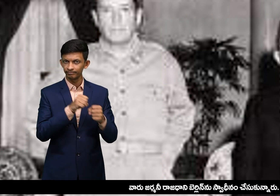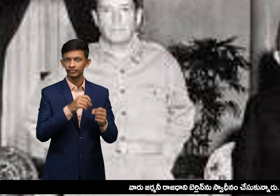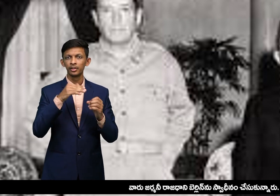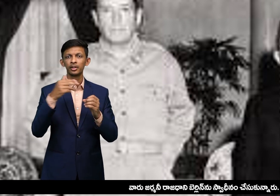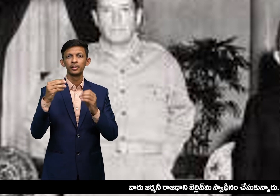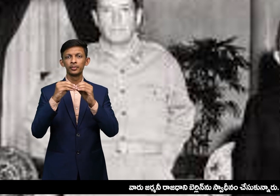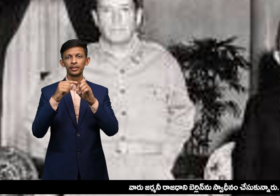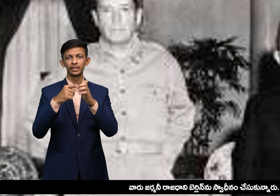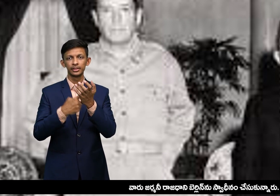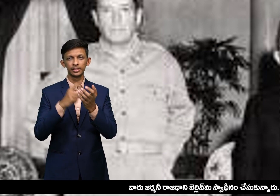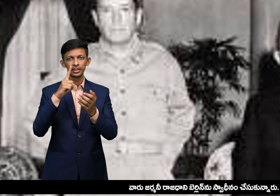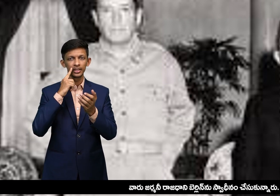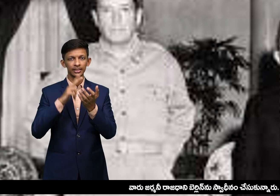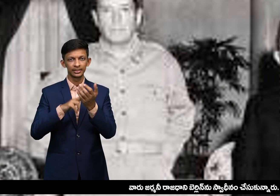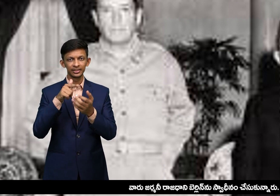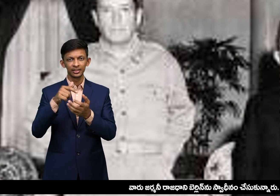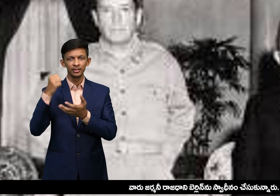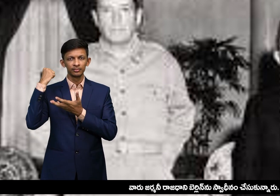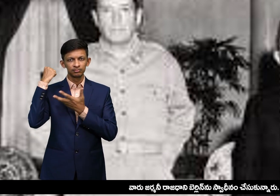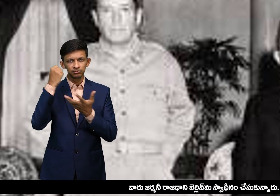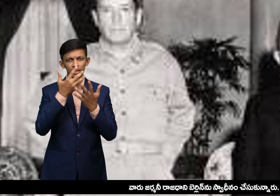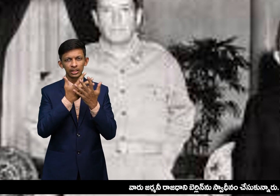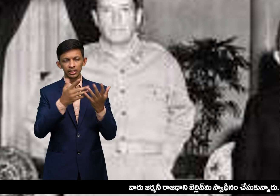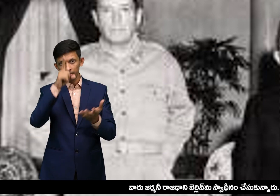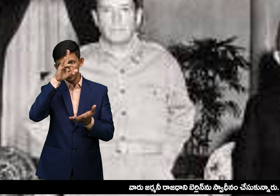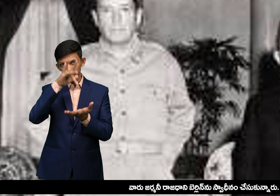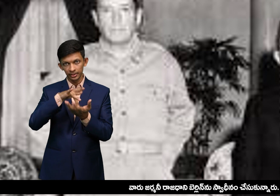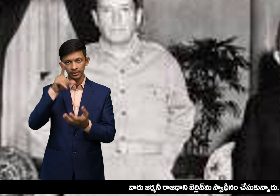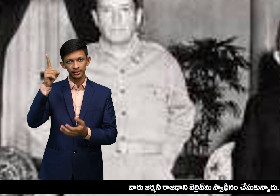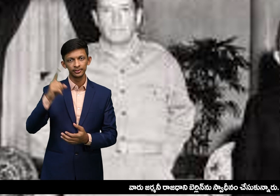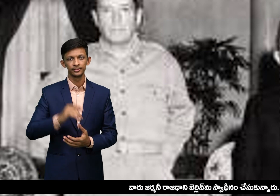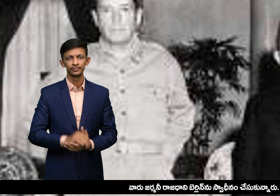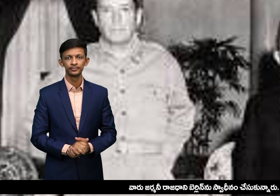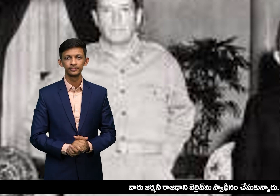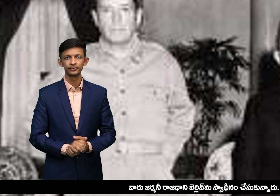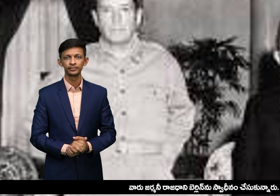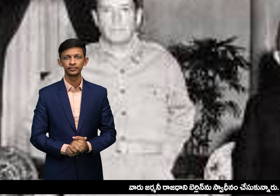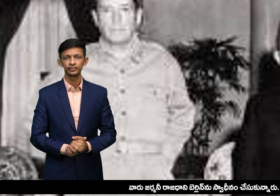వారు జర్మనీ రాజధాని బెర్లిన్ను స్వాధీనం చేసుకున్నారు.